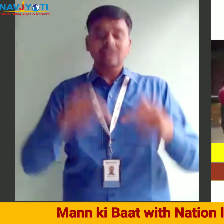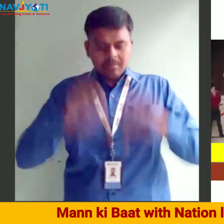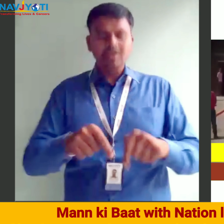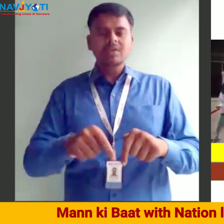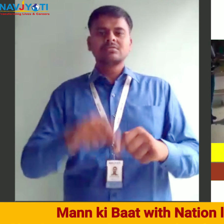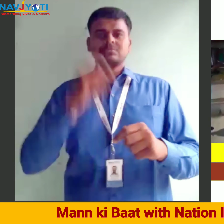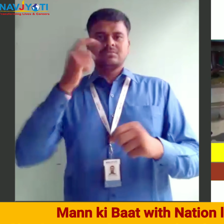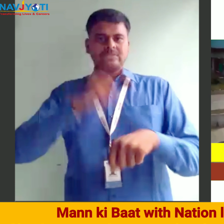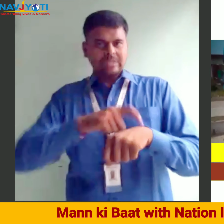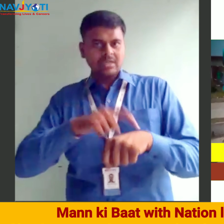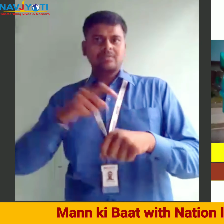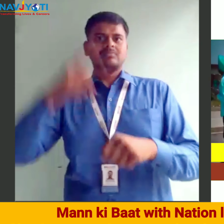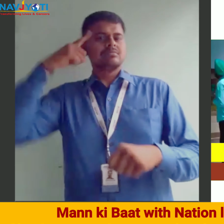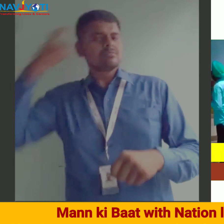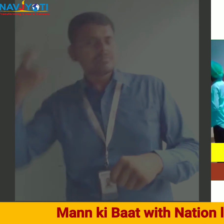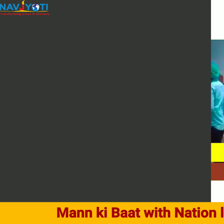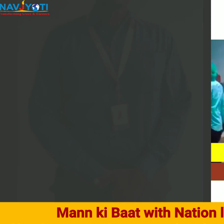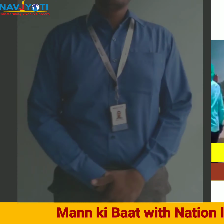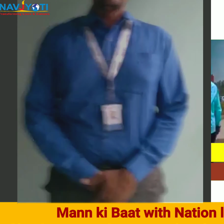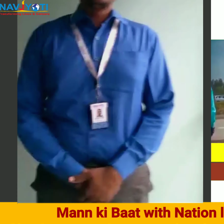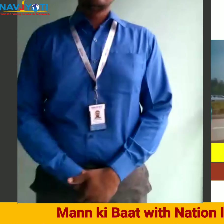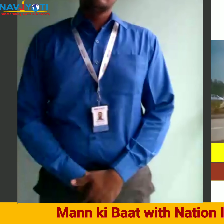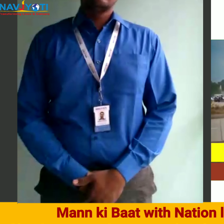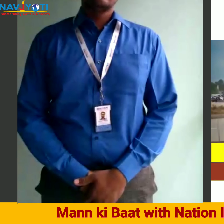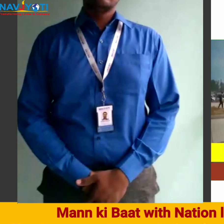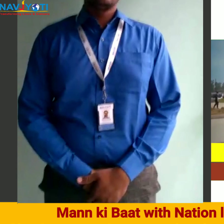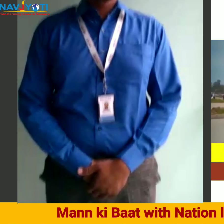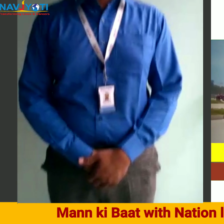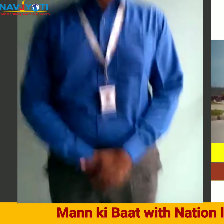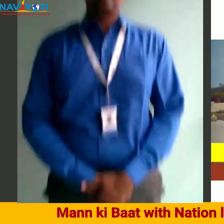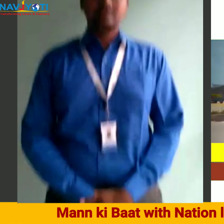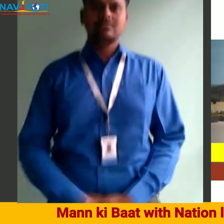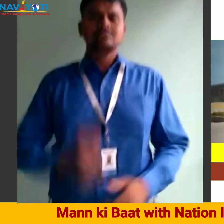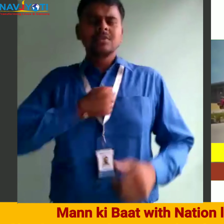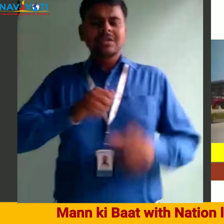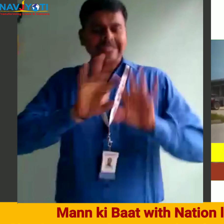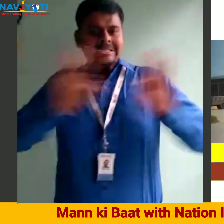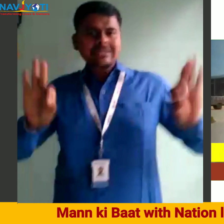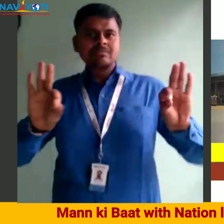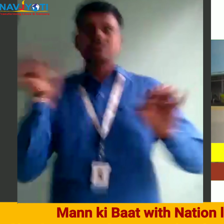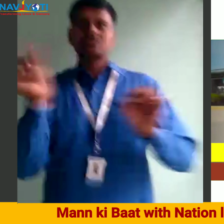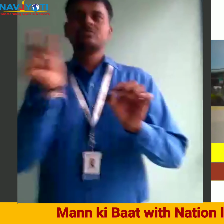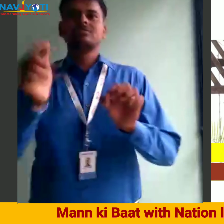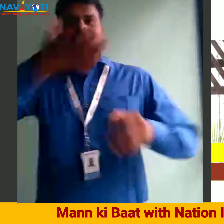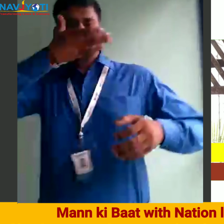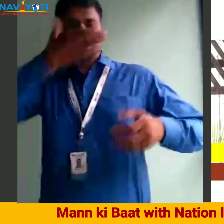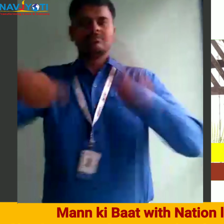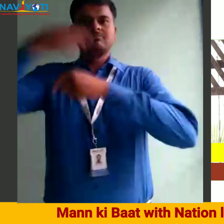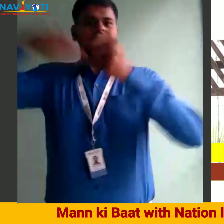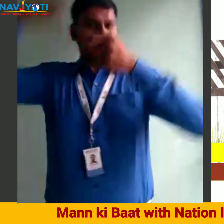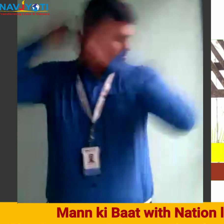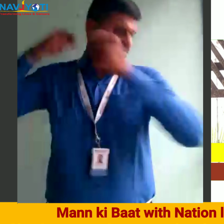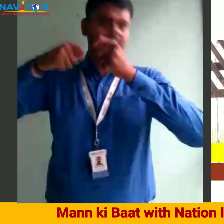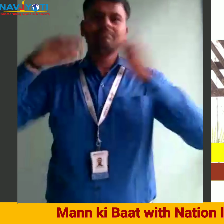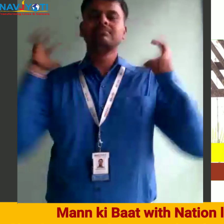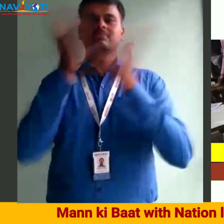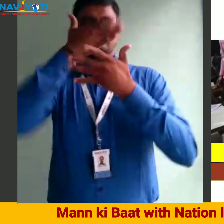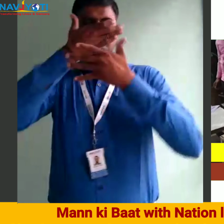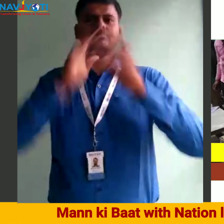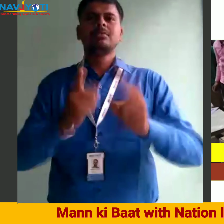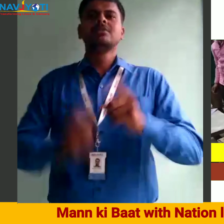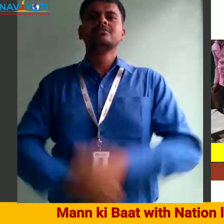है। आप देखिएगा, मास्क अब सभ्य समाज का प्रतीक बन जाएगा। अगर बीमारी से खुद को